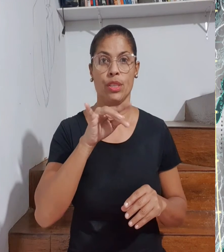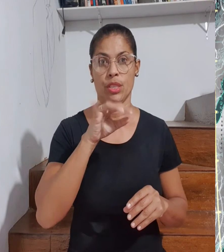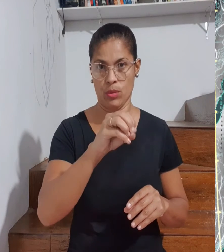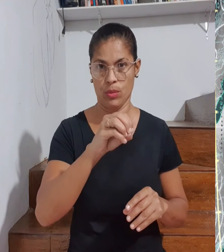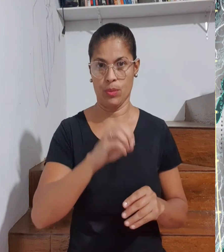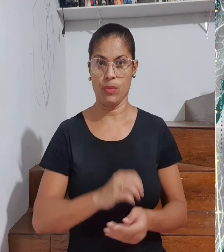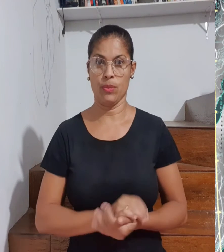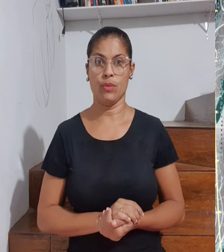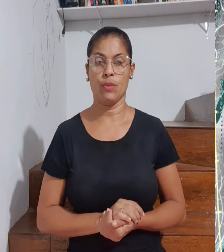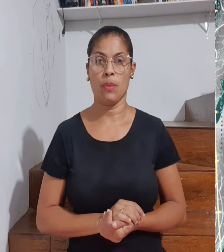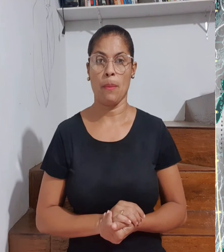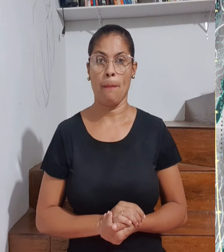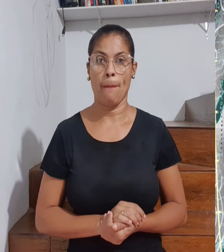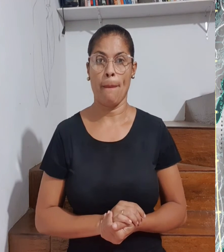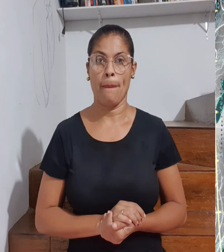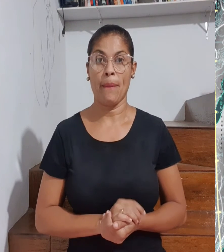nicotínicos.